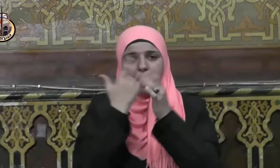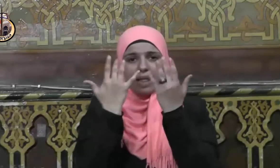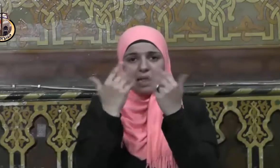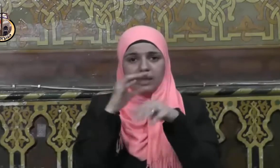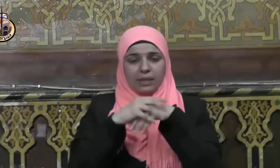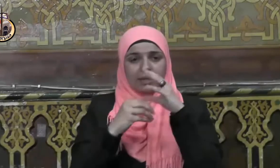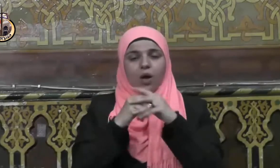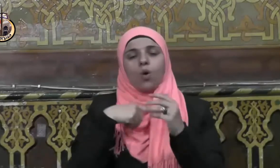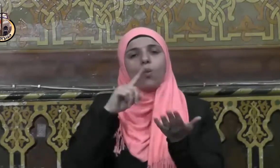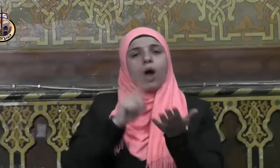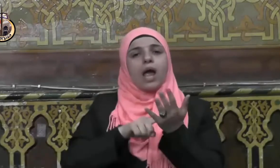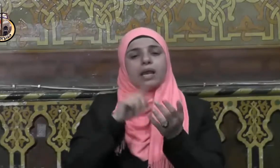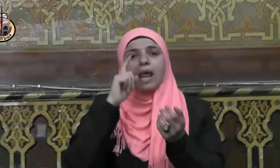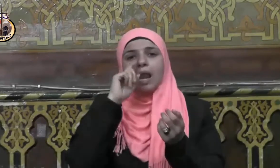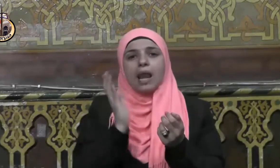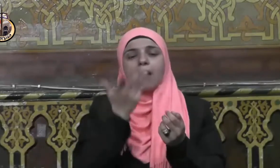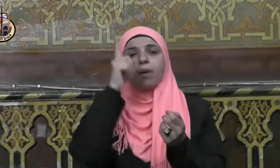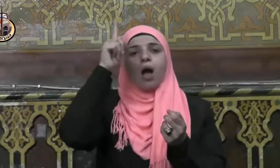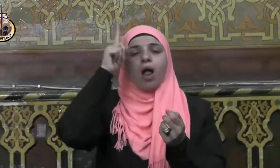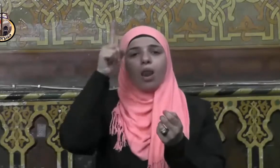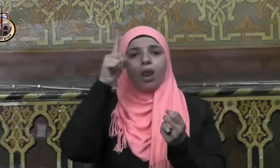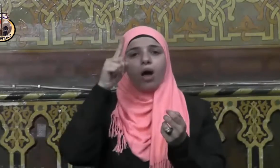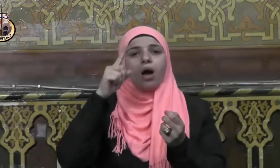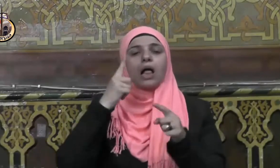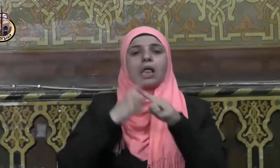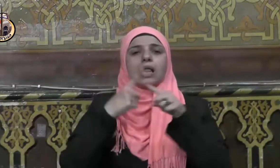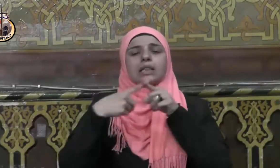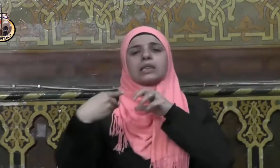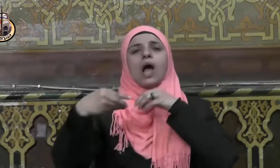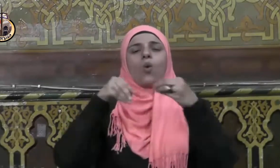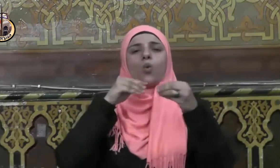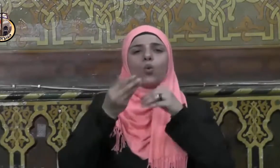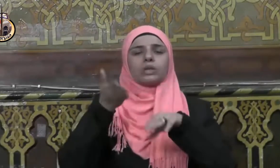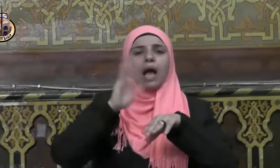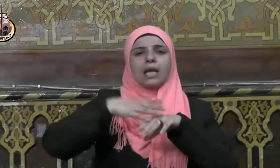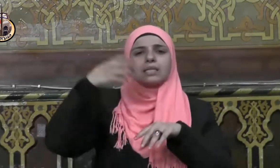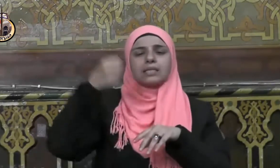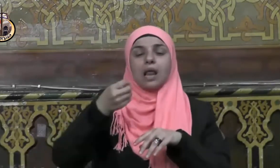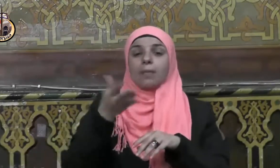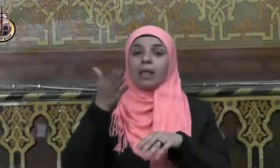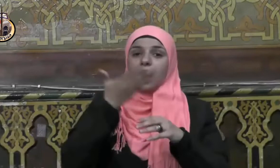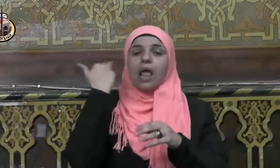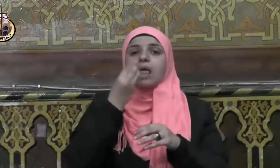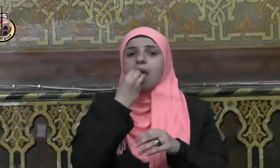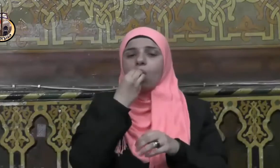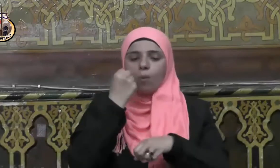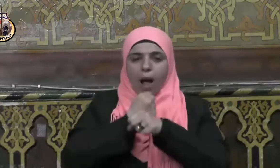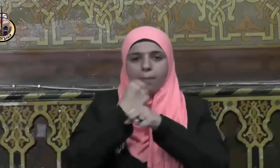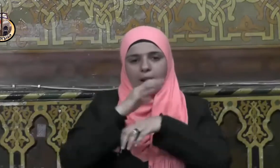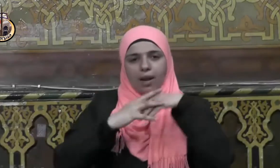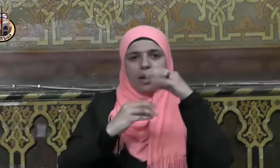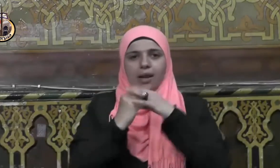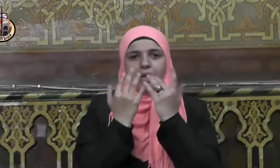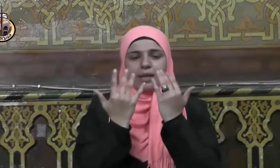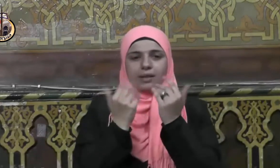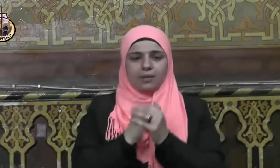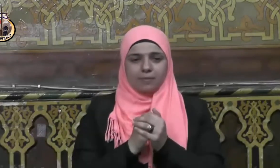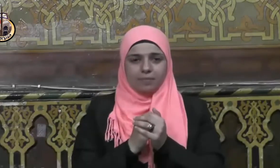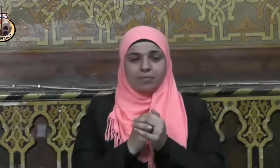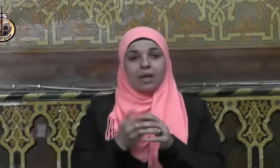نبي الله داود عليه السلام كان يأكل من عمل يده. على أننا